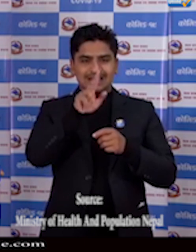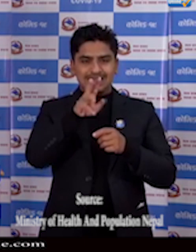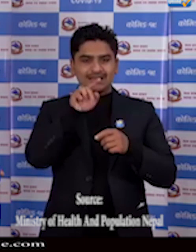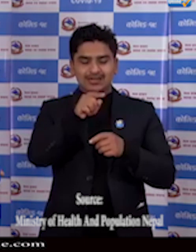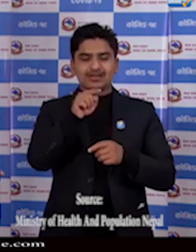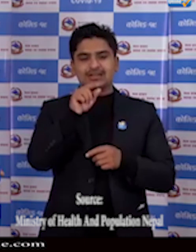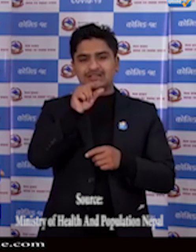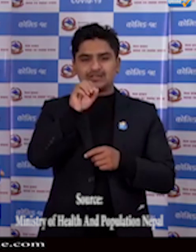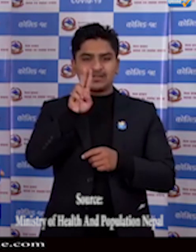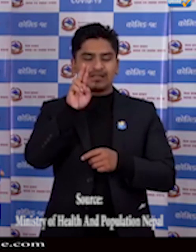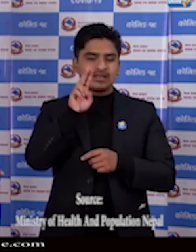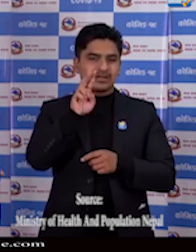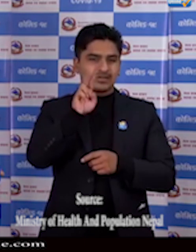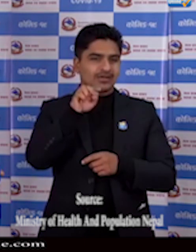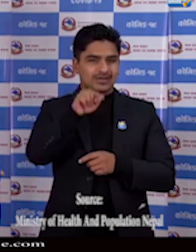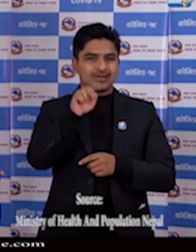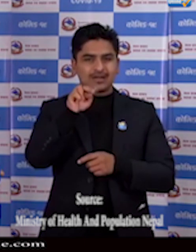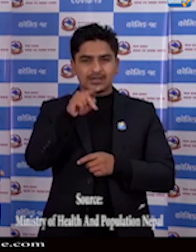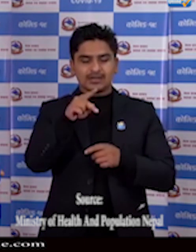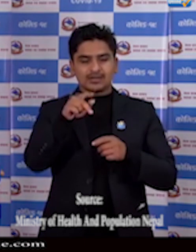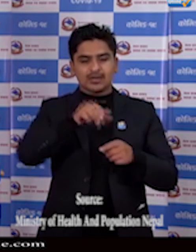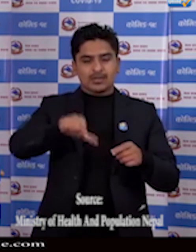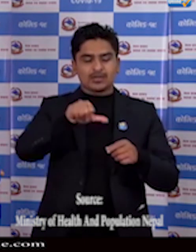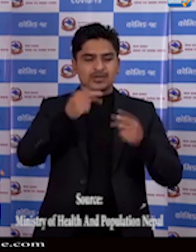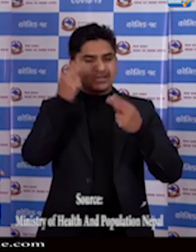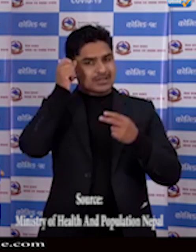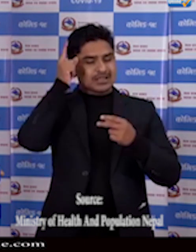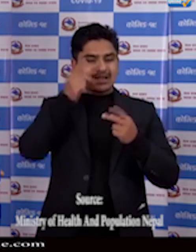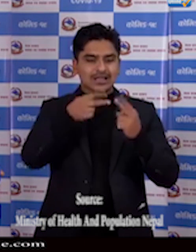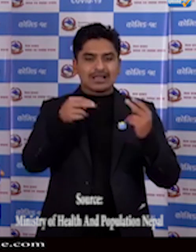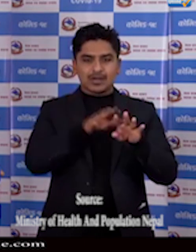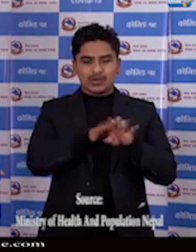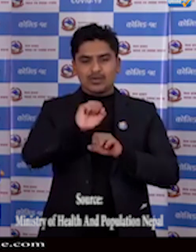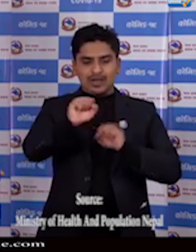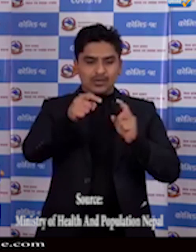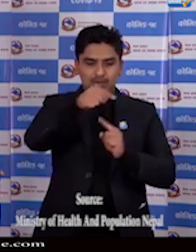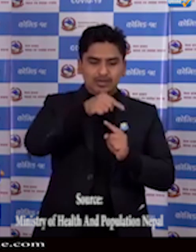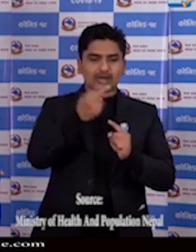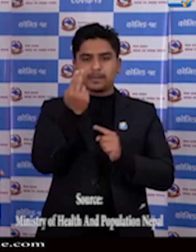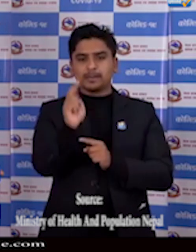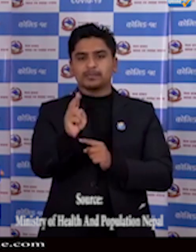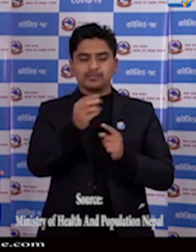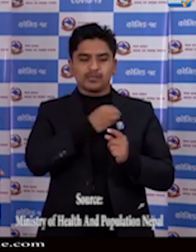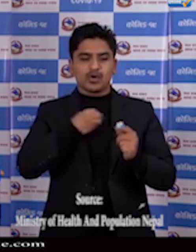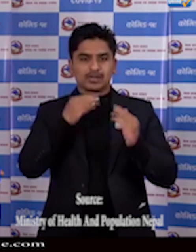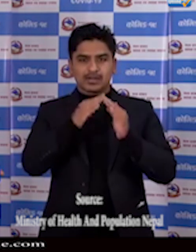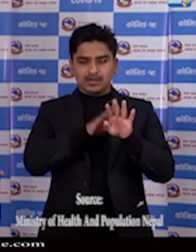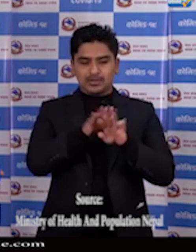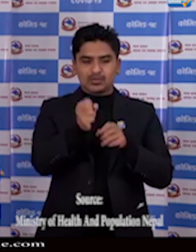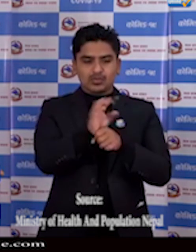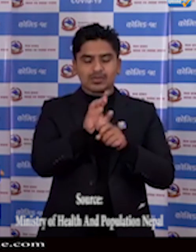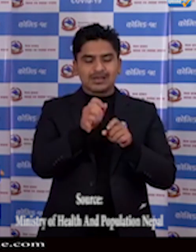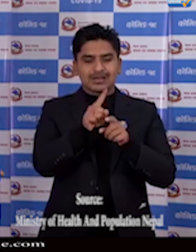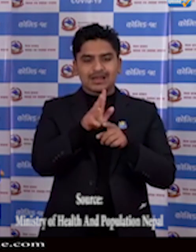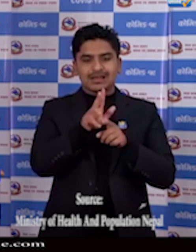COVID-19.mosp.gov.np। यसमा यहाँहरूले सबै जनचेतनामूलक सामग्रीहरू, आफ्नो वरिपरि रहेका अस्पतालहरू